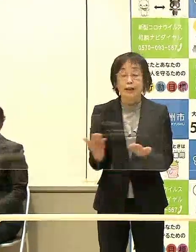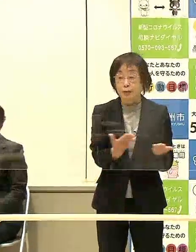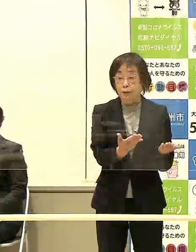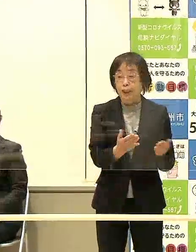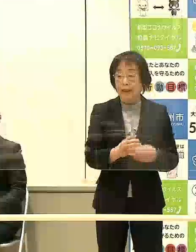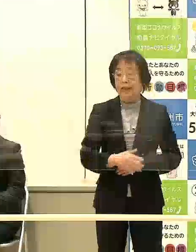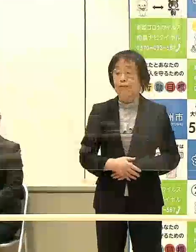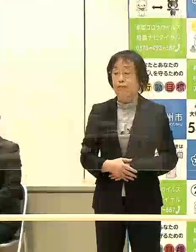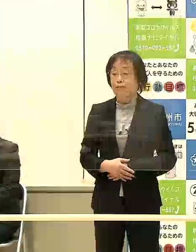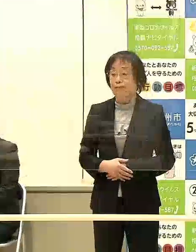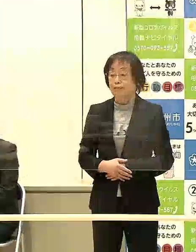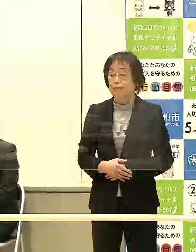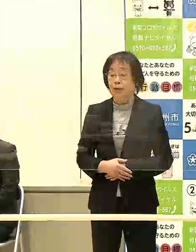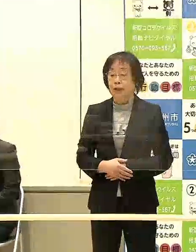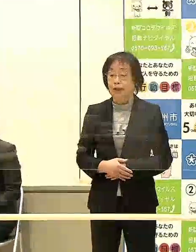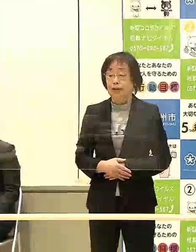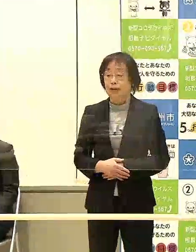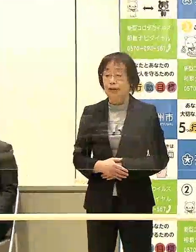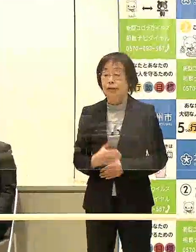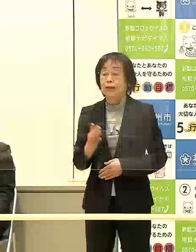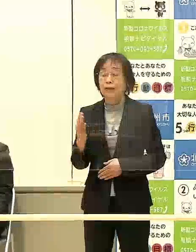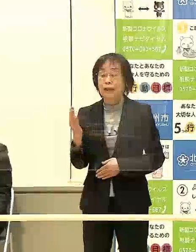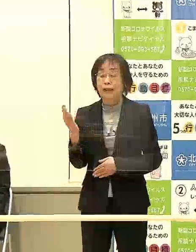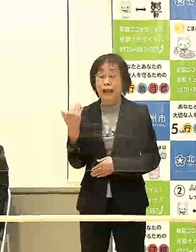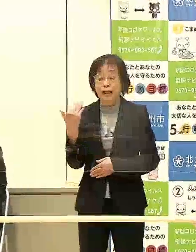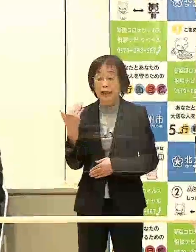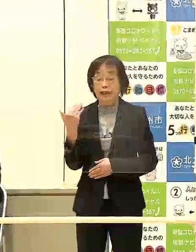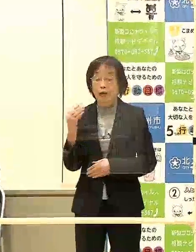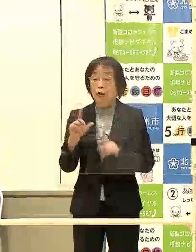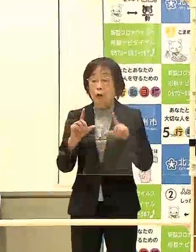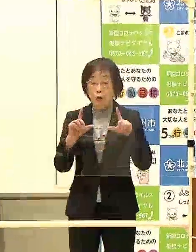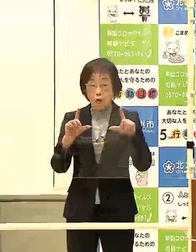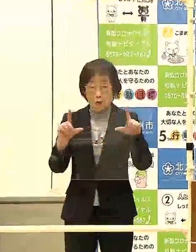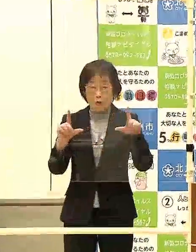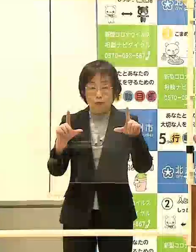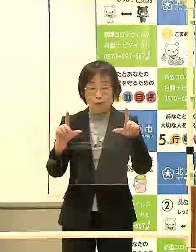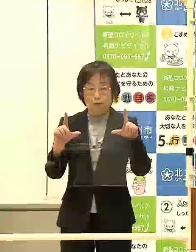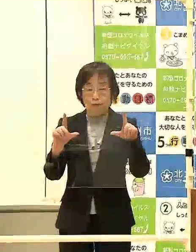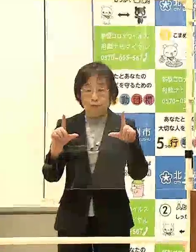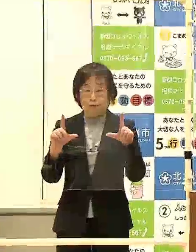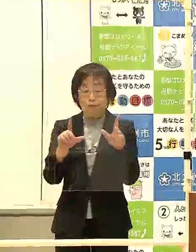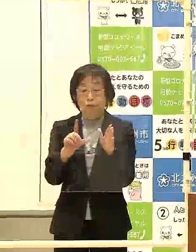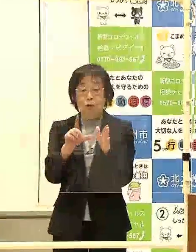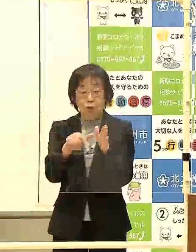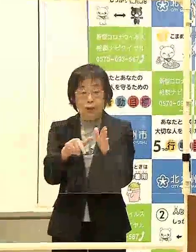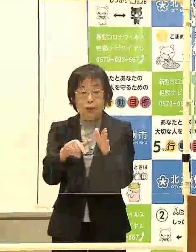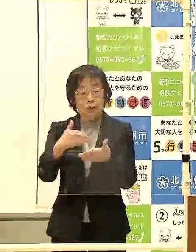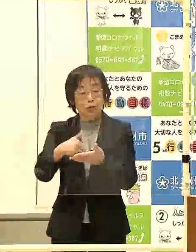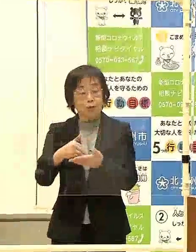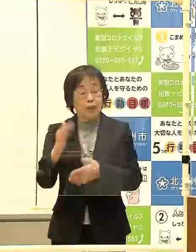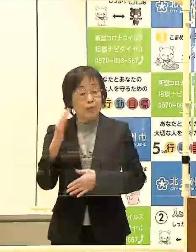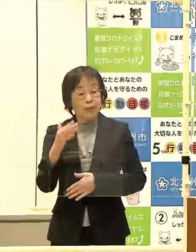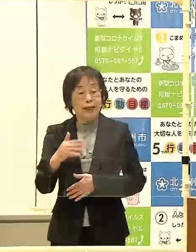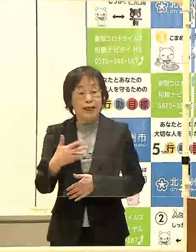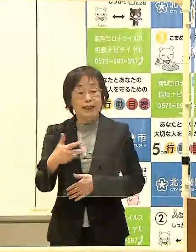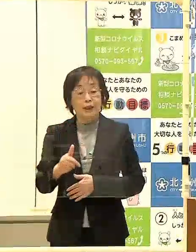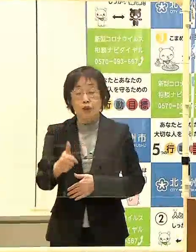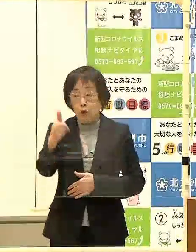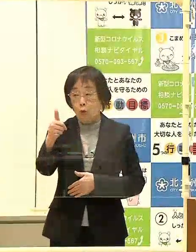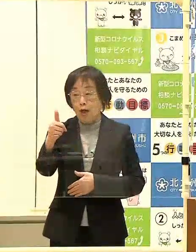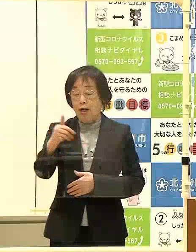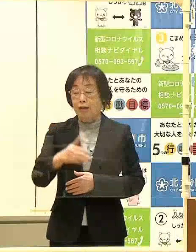思いますねクジラの栗の子といっしょ声節までけども市長は